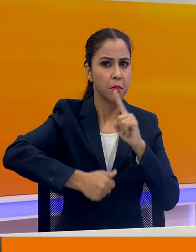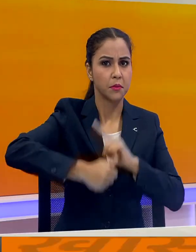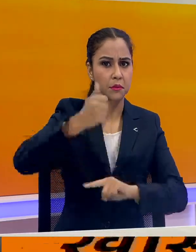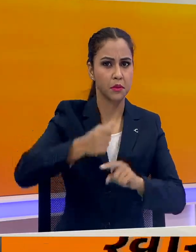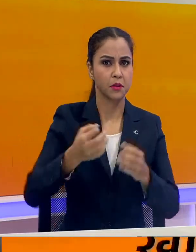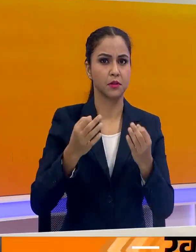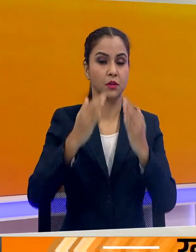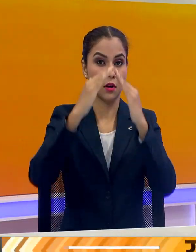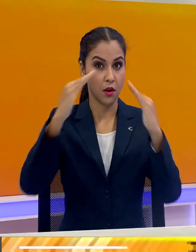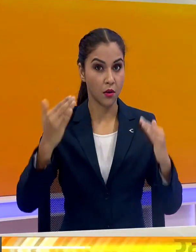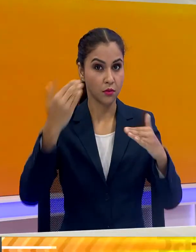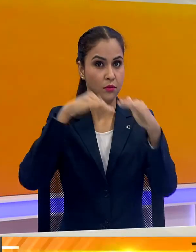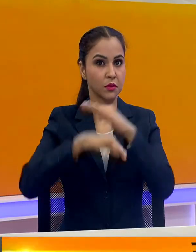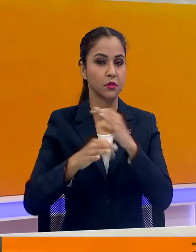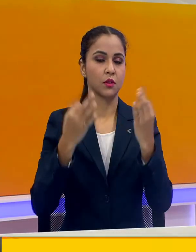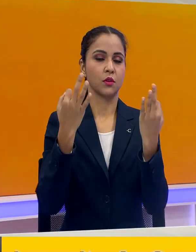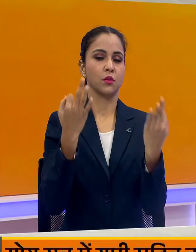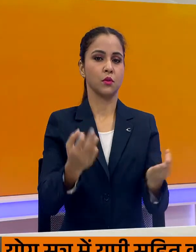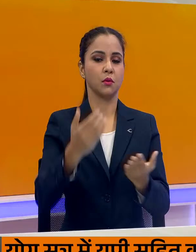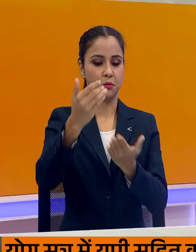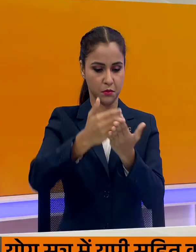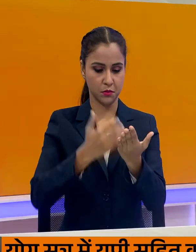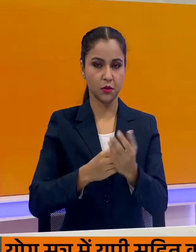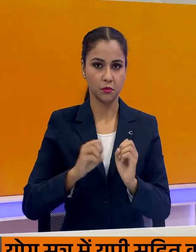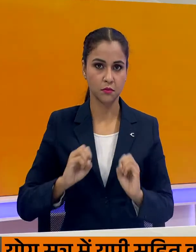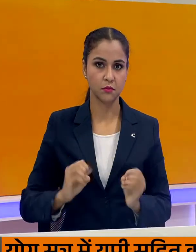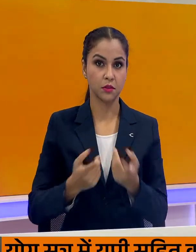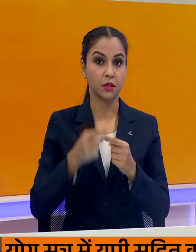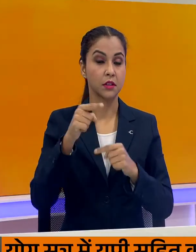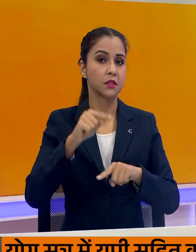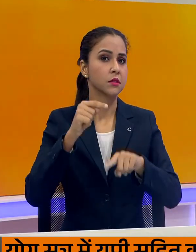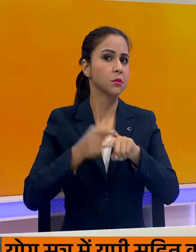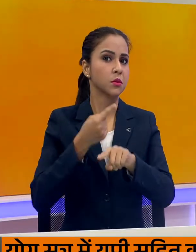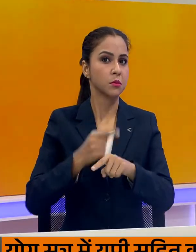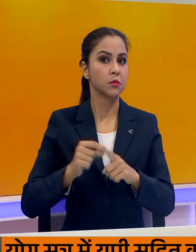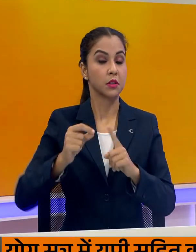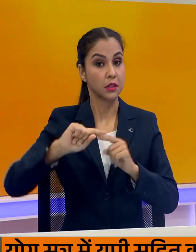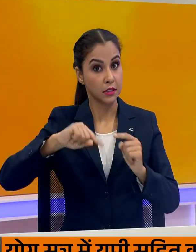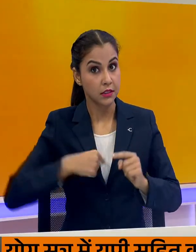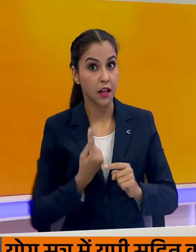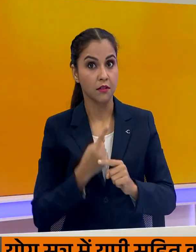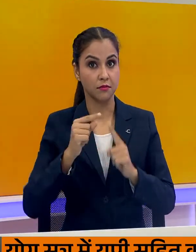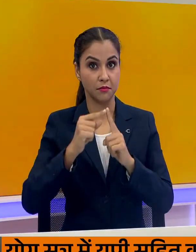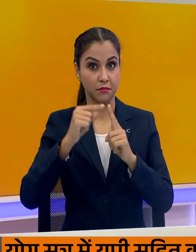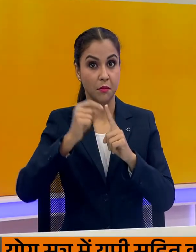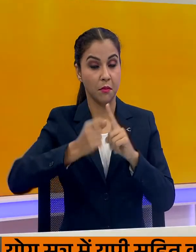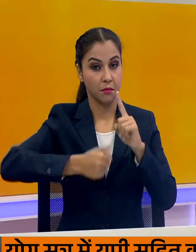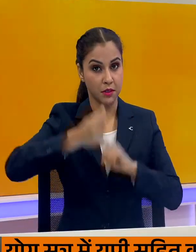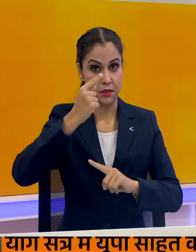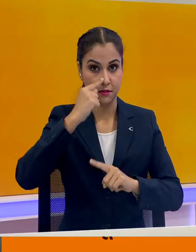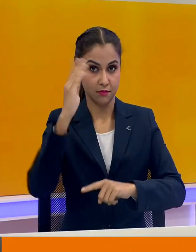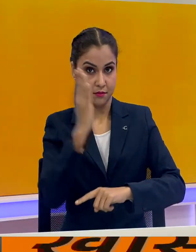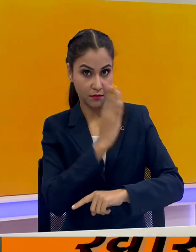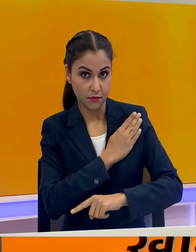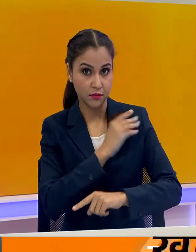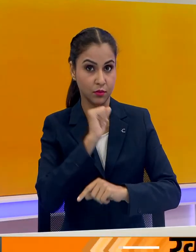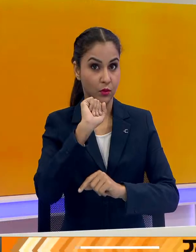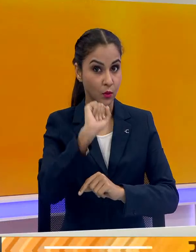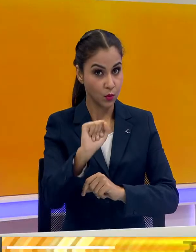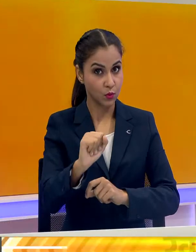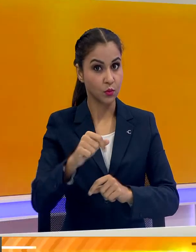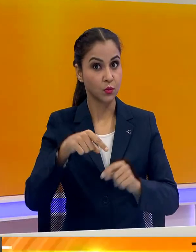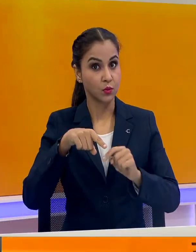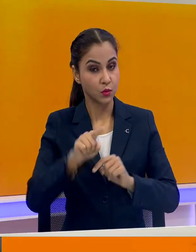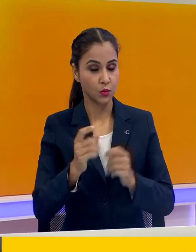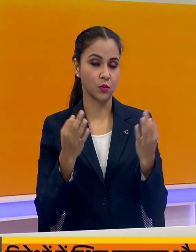भी योग कार्यक्रम आयोजित किया गया। इस मौके पर खुद राष्ट्रपति भवन में राष्ट्रपति द्रौपदी मुर्मू